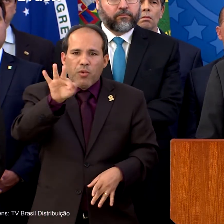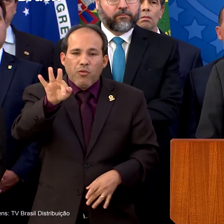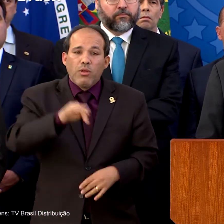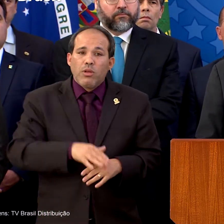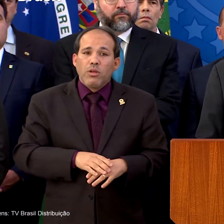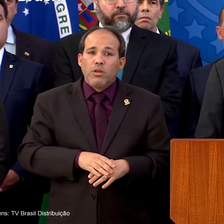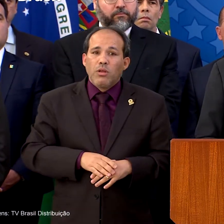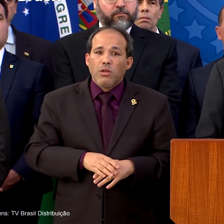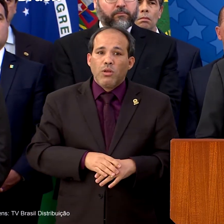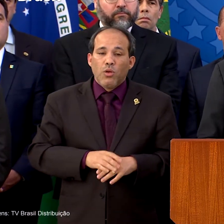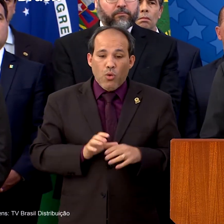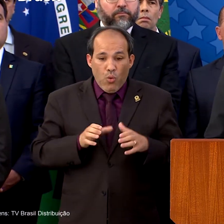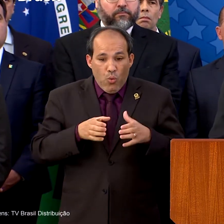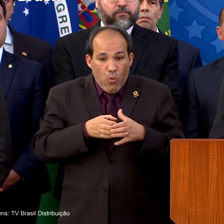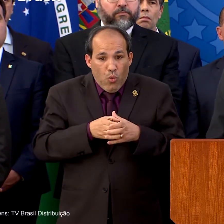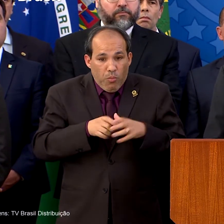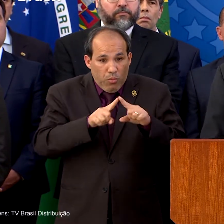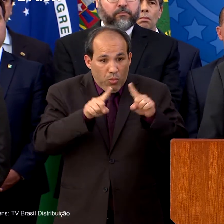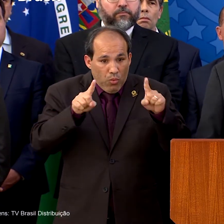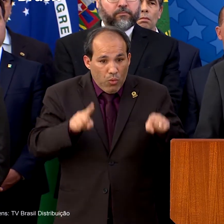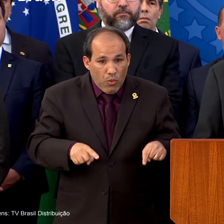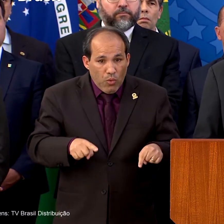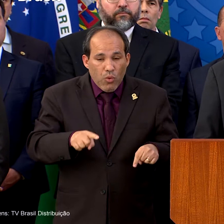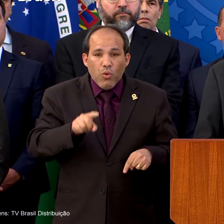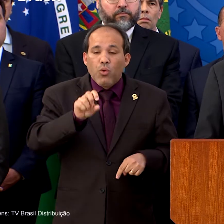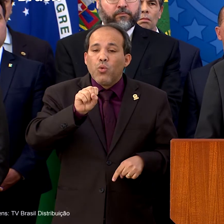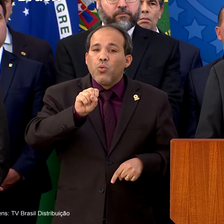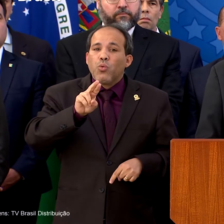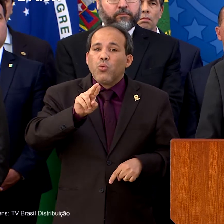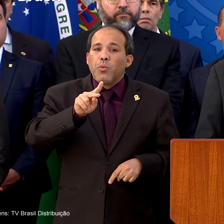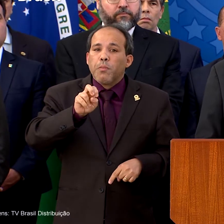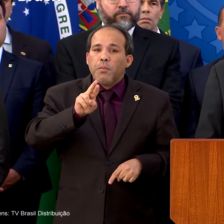o superintendente uma prova disso